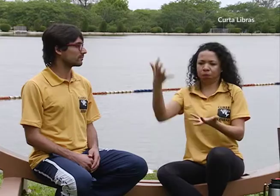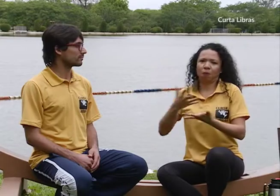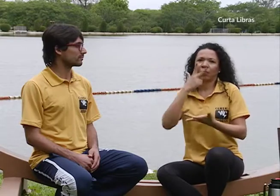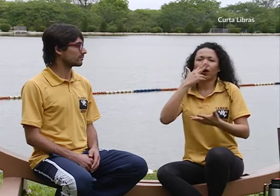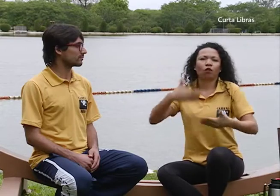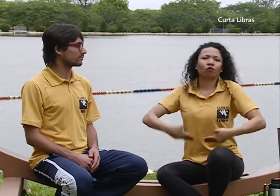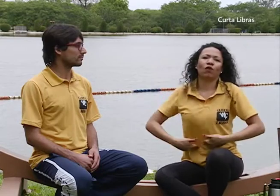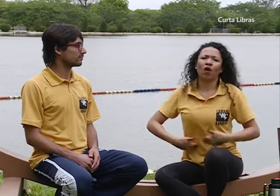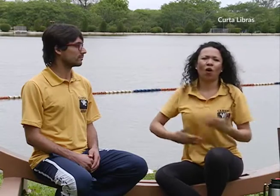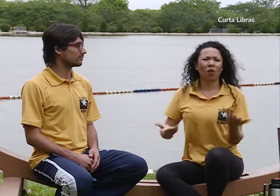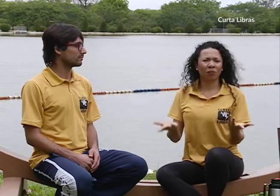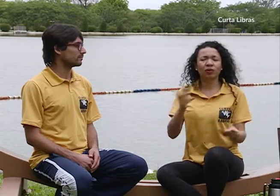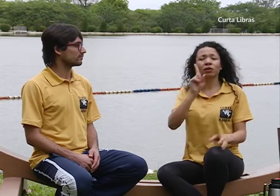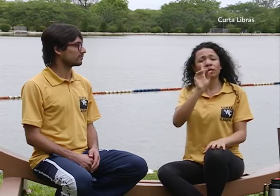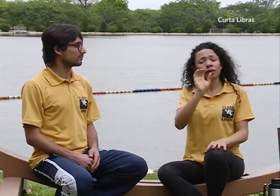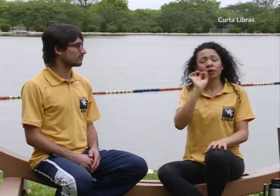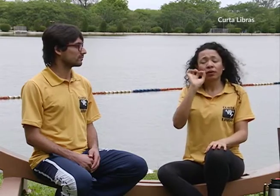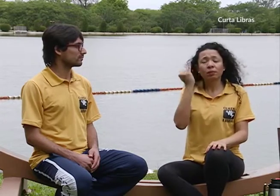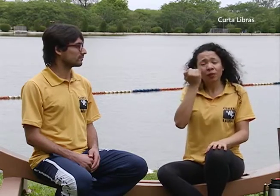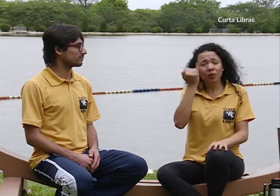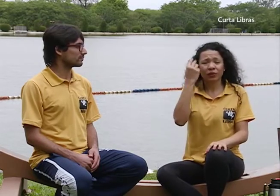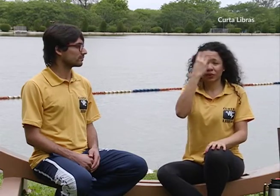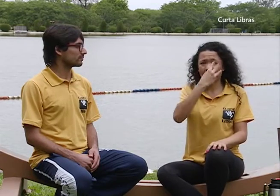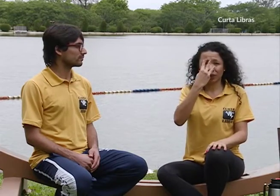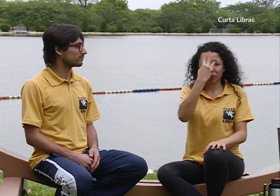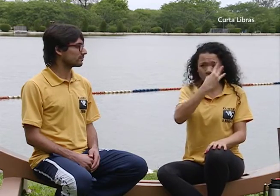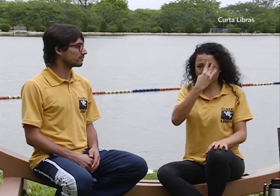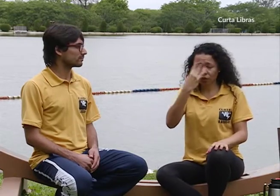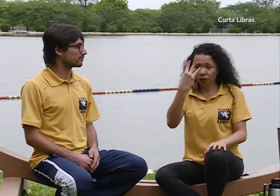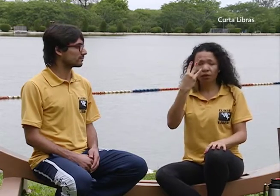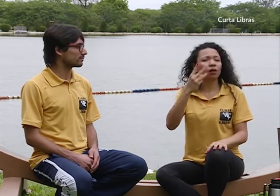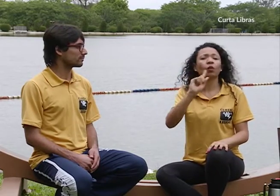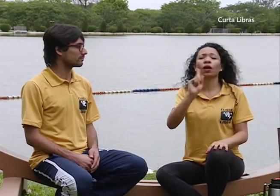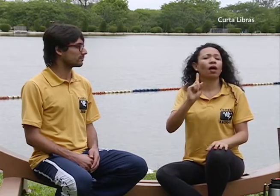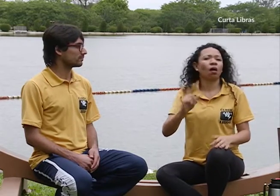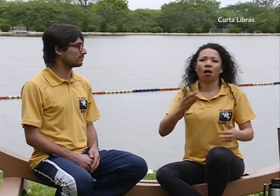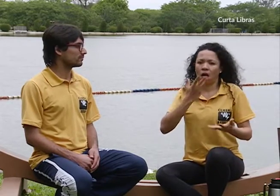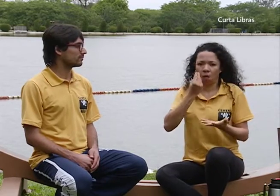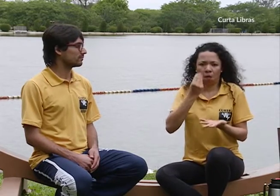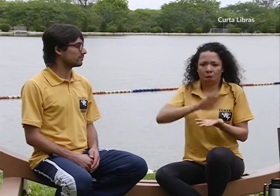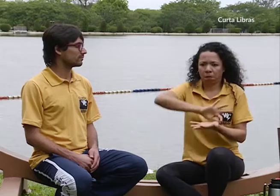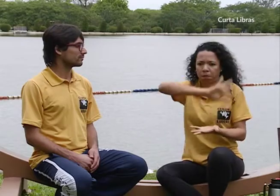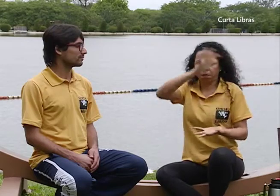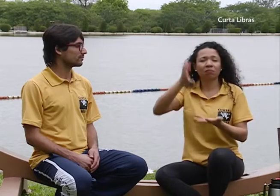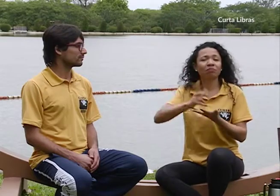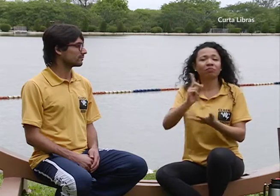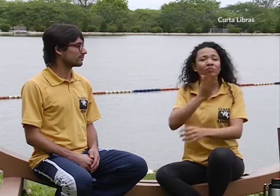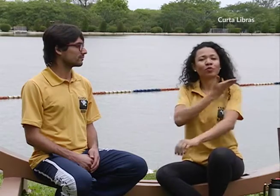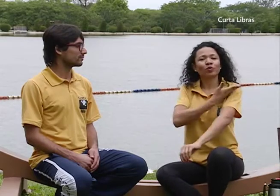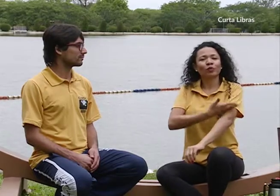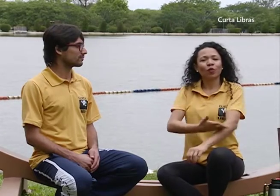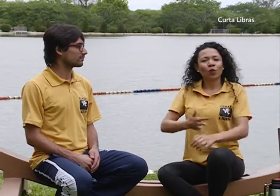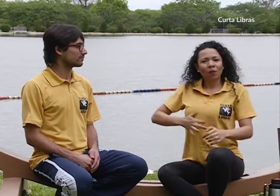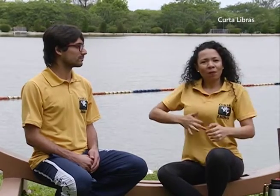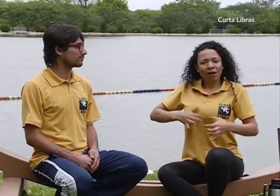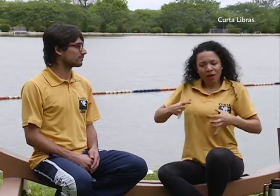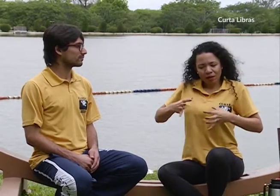7 horas da manhã e depois só ao meio-dia comer novamente, deixando esse intervalo todo, seu organismo sentirá muita fome. É